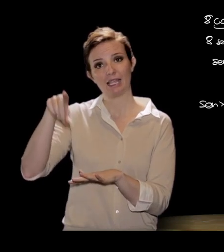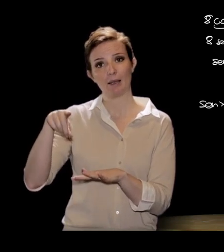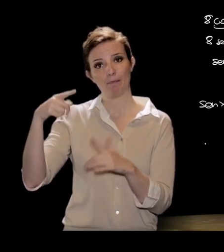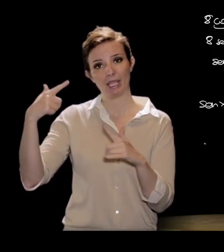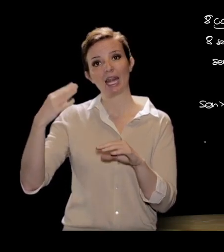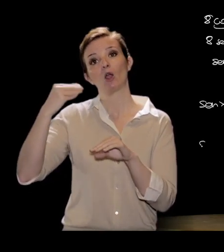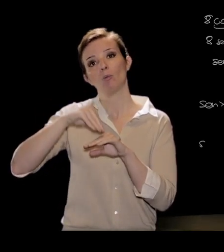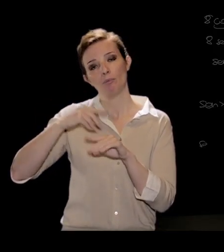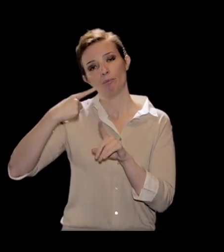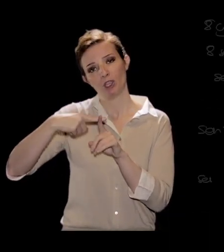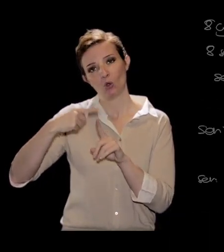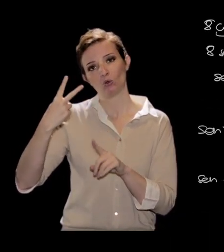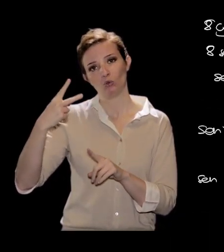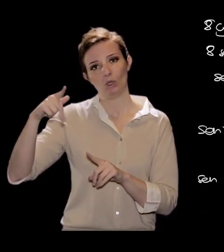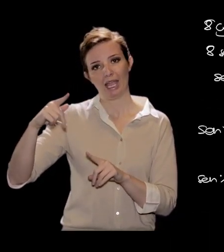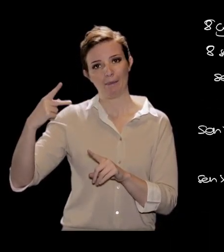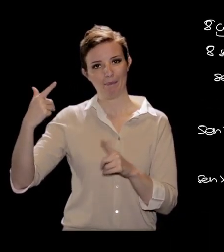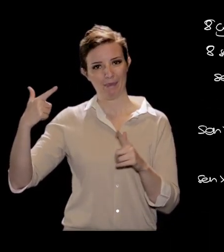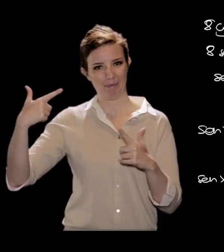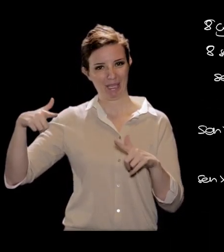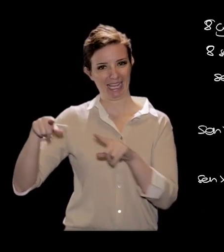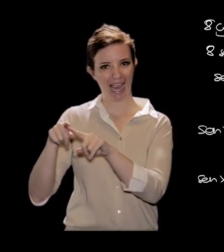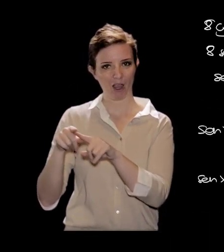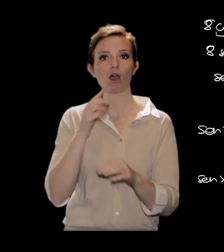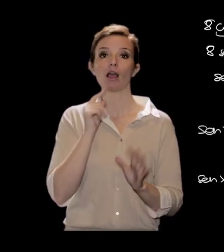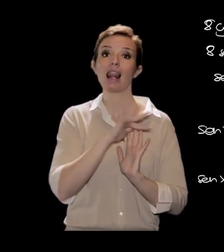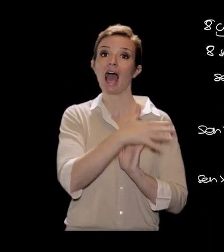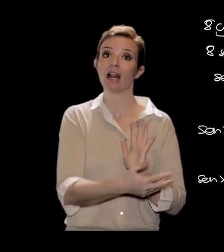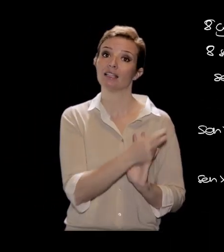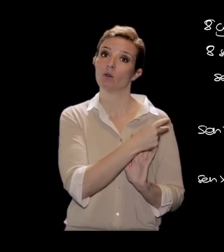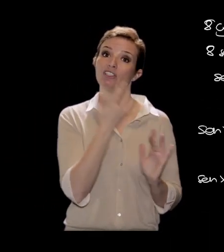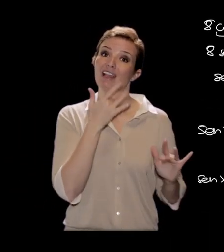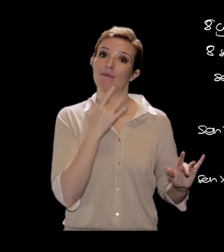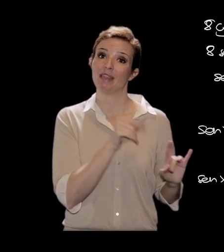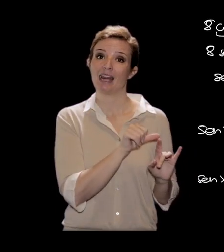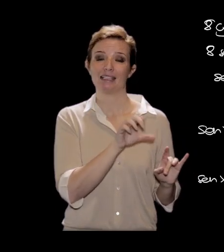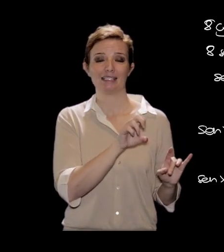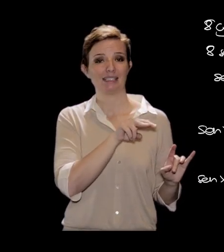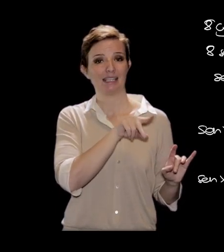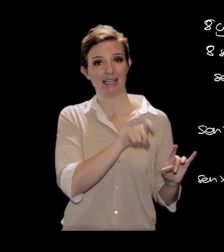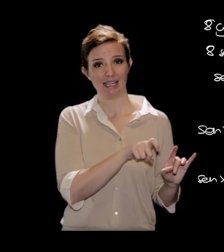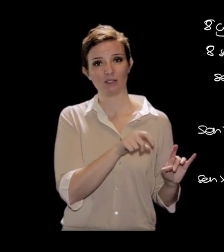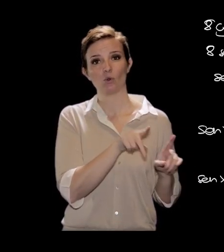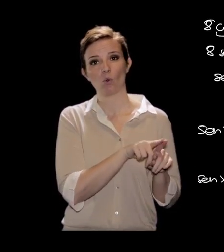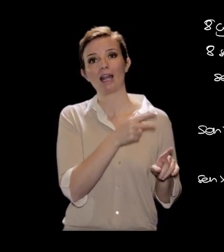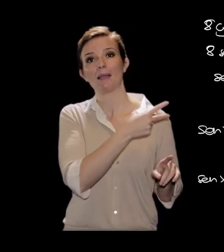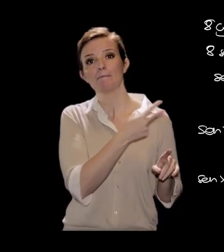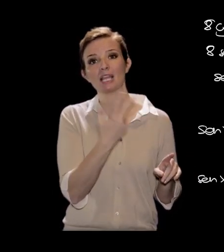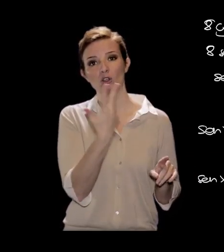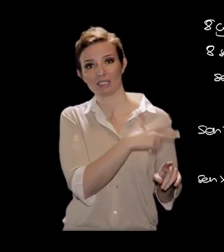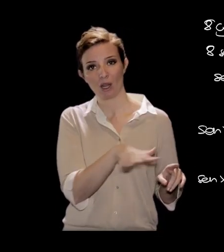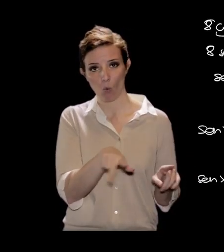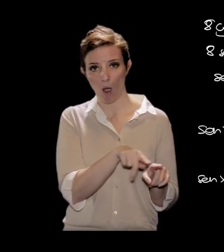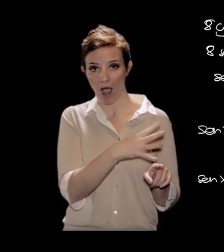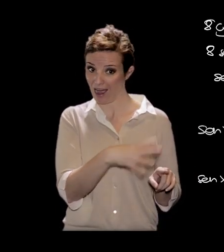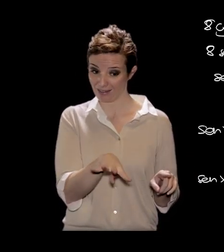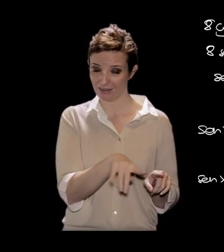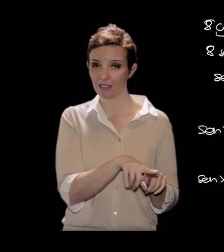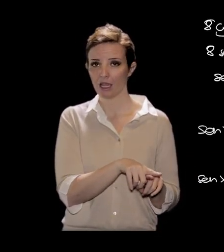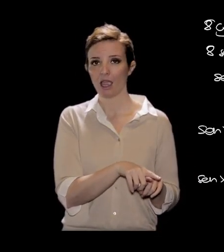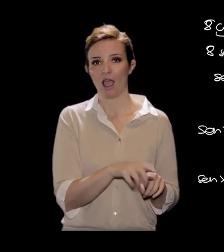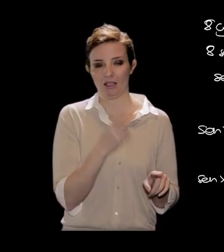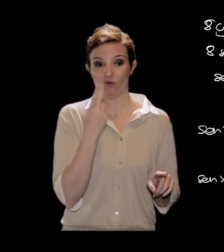greco. L'altra, l'equazione elementare, sen x uguale a meno 3 quarti, come vedremo tra poco qui è necessario